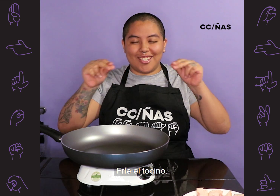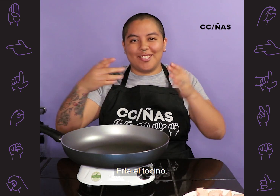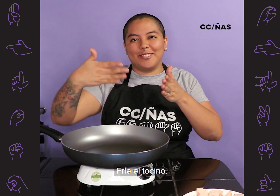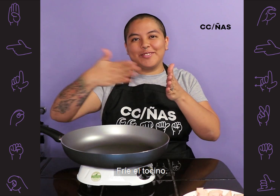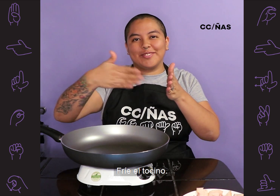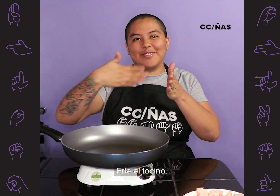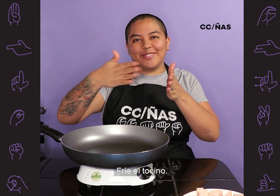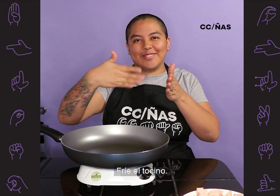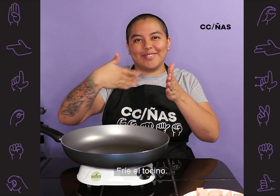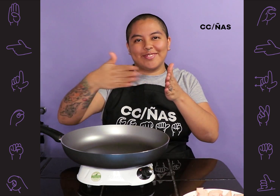Fríe el tocino.